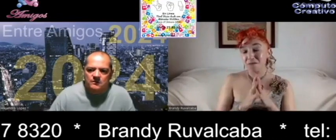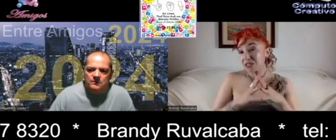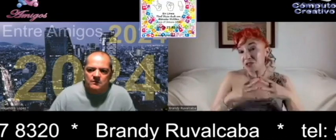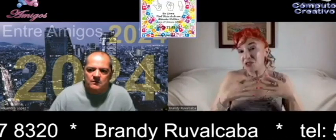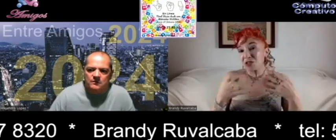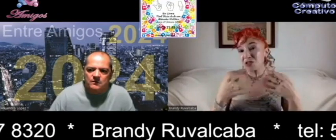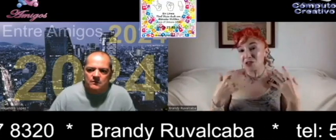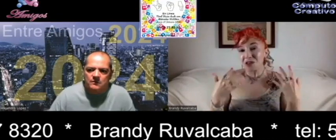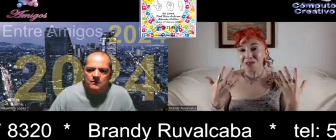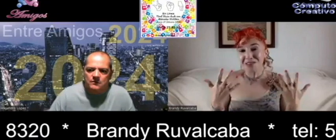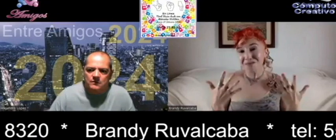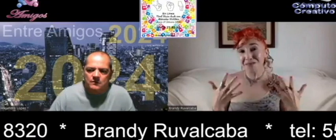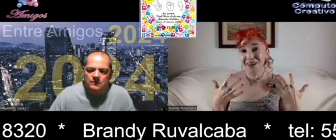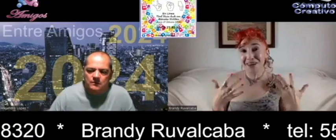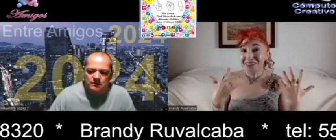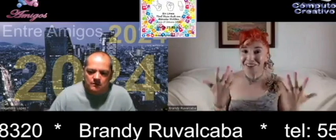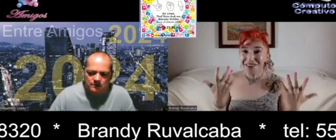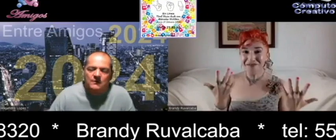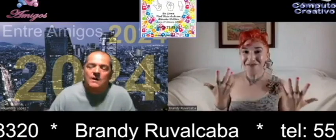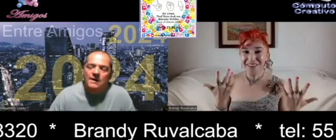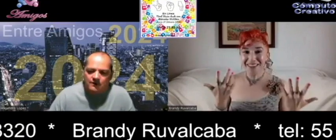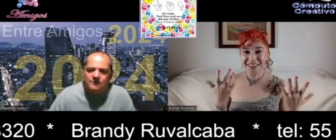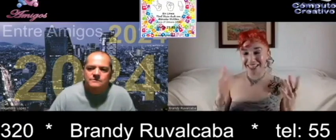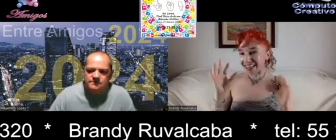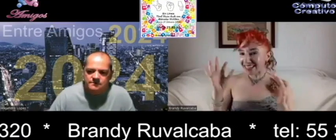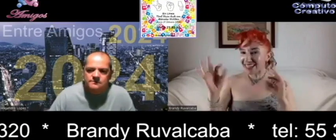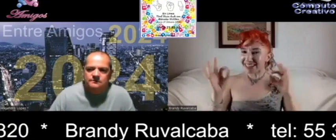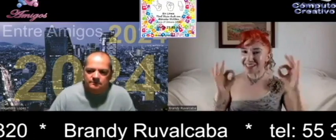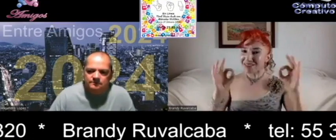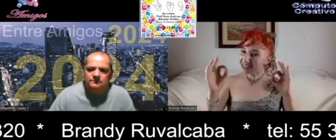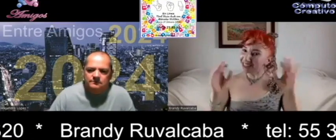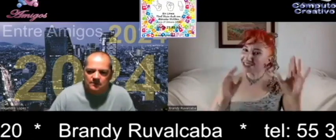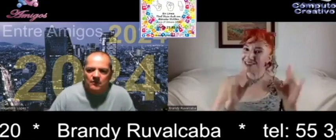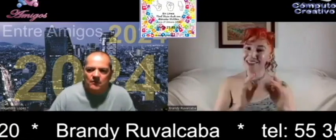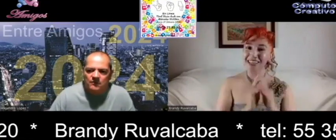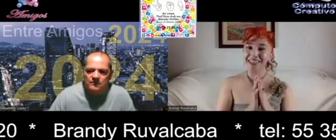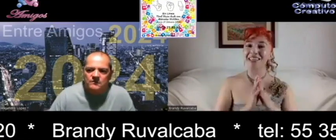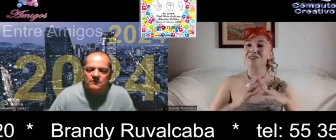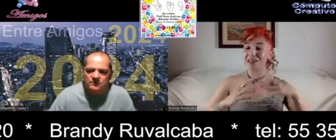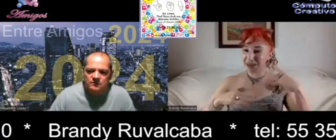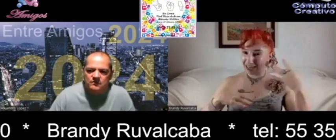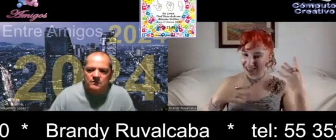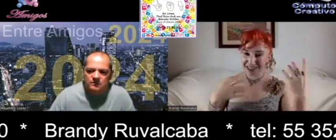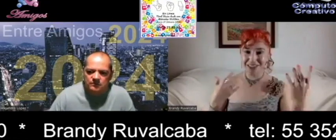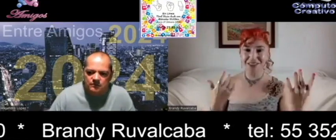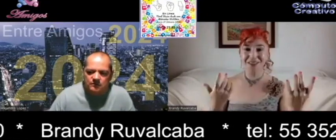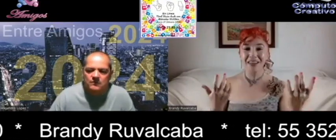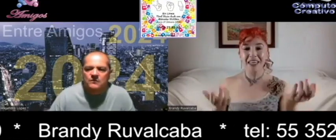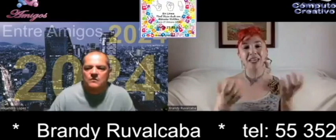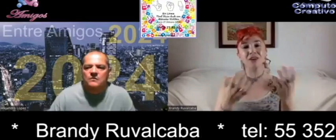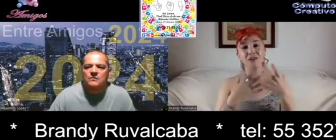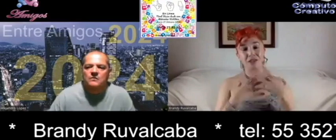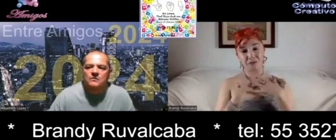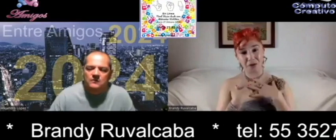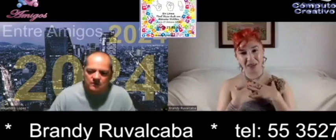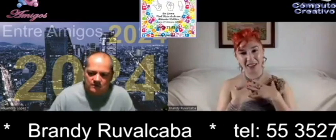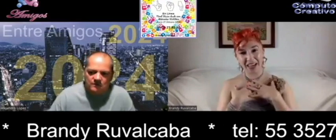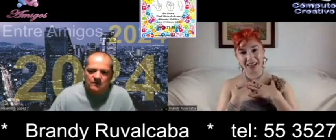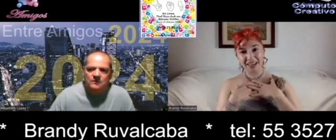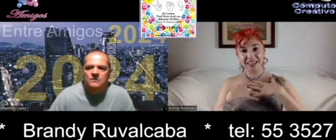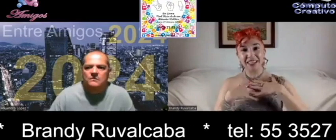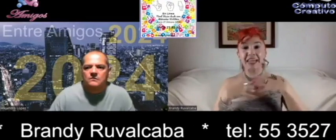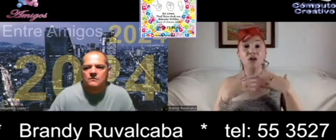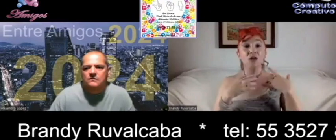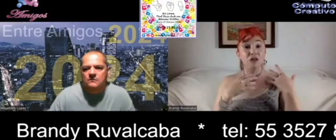pues no todo el mundo somos para todo. Cada claro. quien tenemos ciertas cosas que nos llaman la atención, que nos